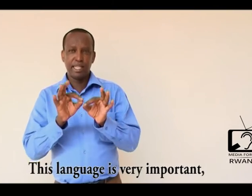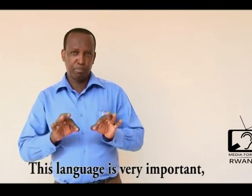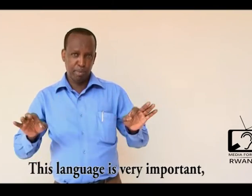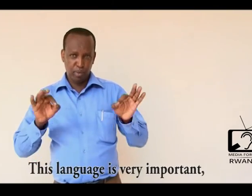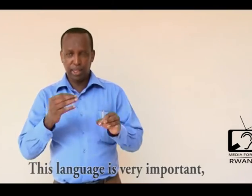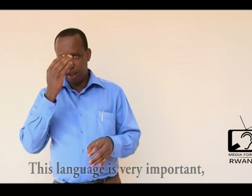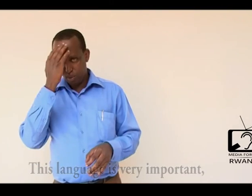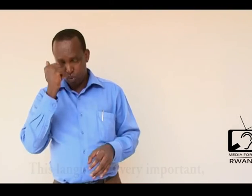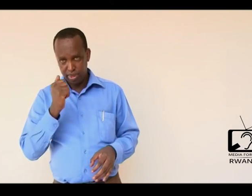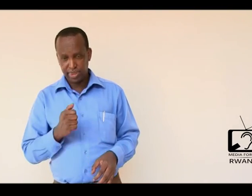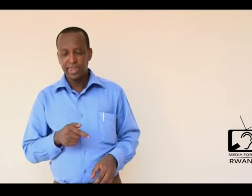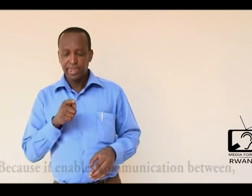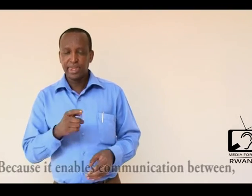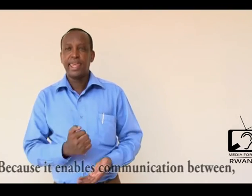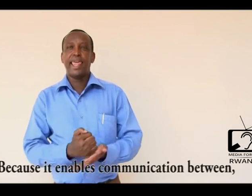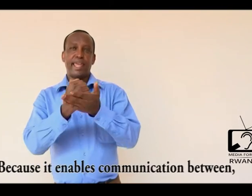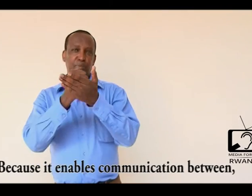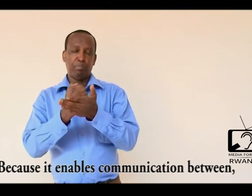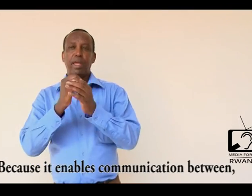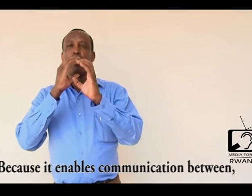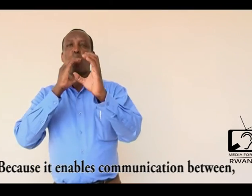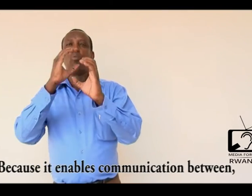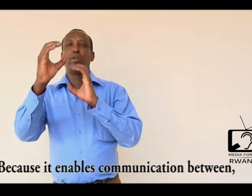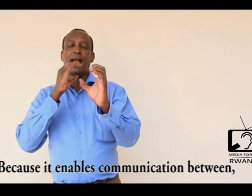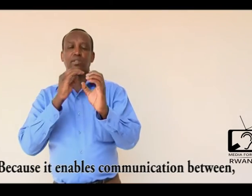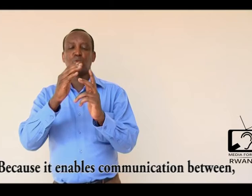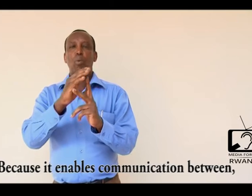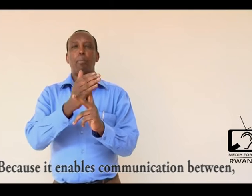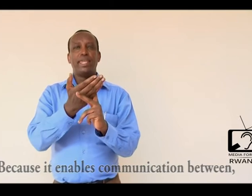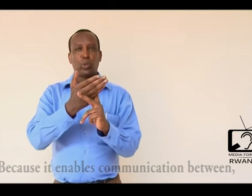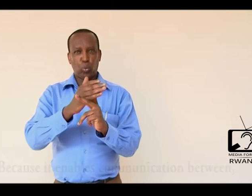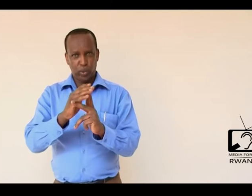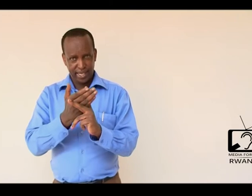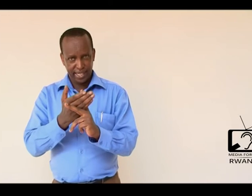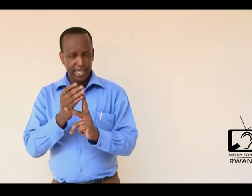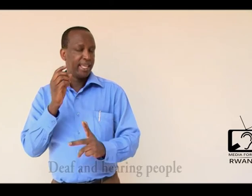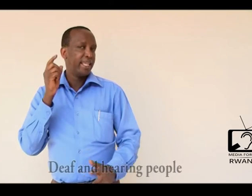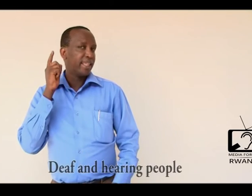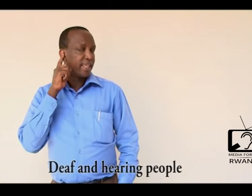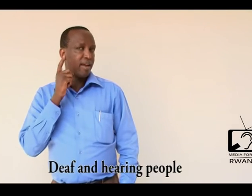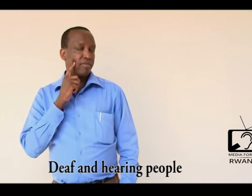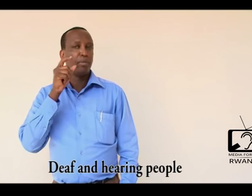Ururimi rw'amarenga ni ingirakamaro kuko rufasha abafite ubumuga bwo kutumva no kutavuga gushyikirana na bagenzi babo